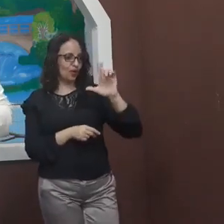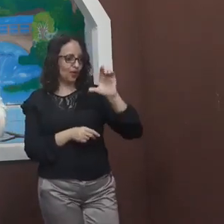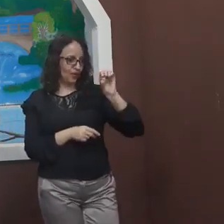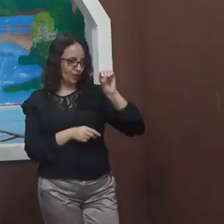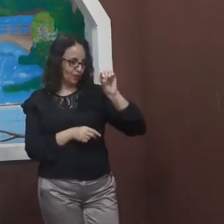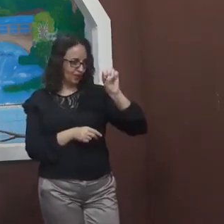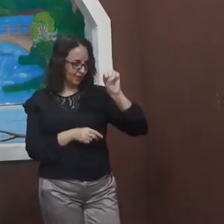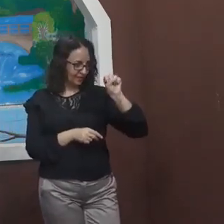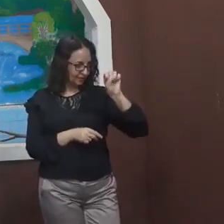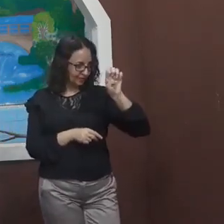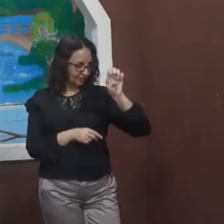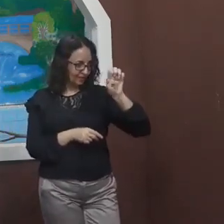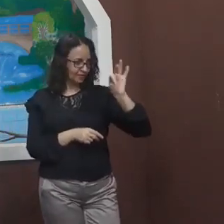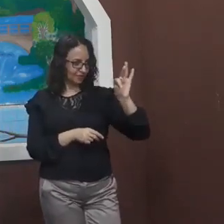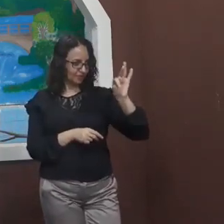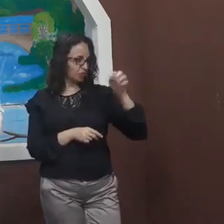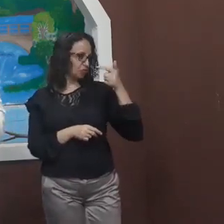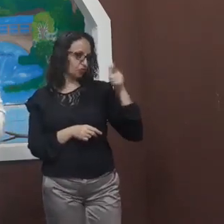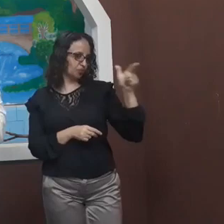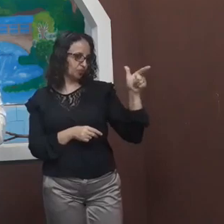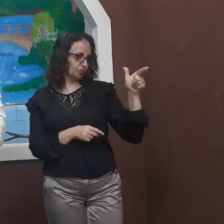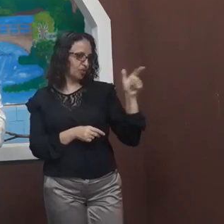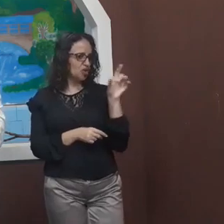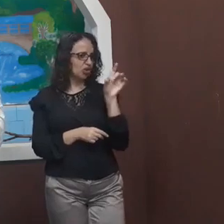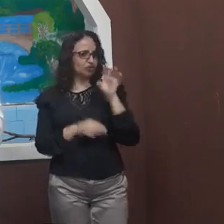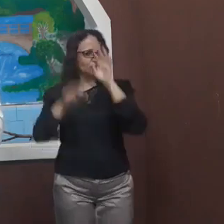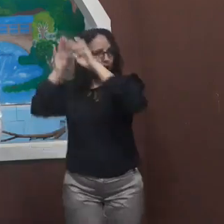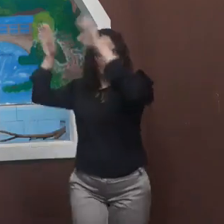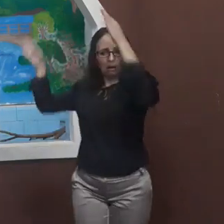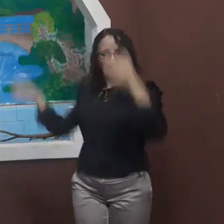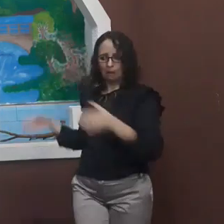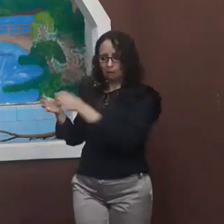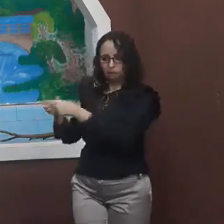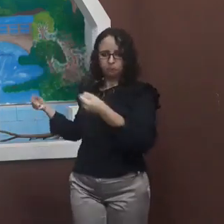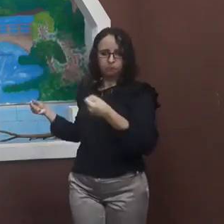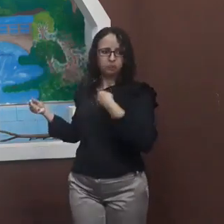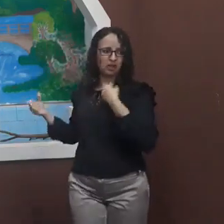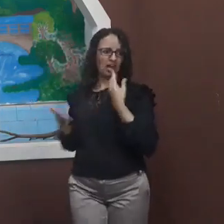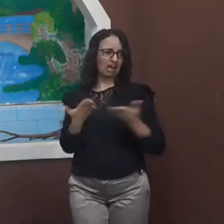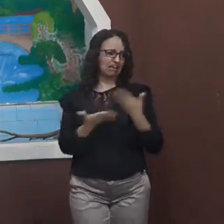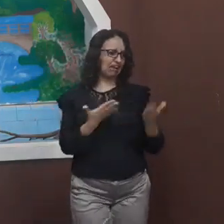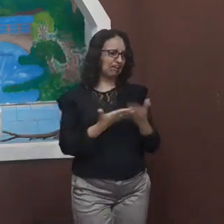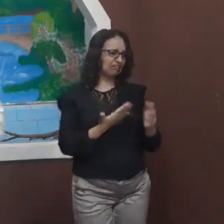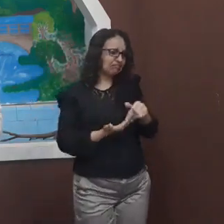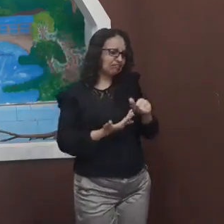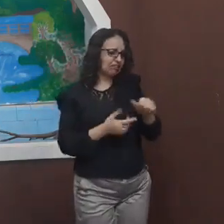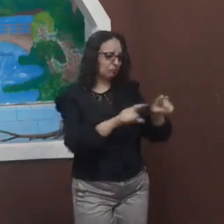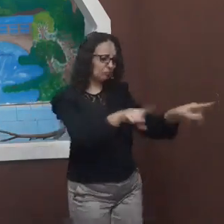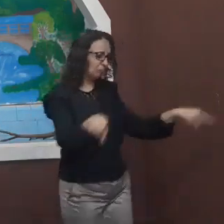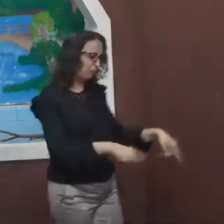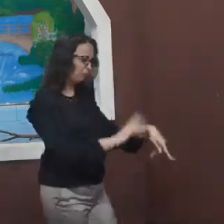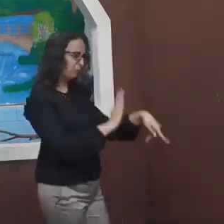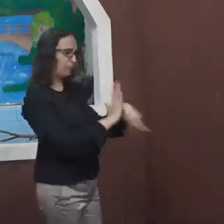Ainda bem, glória a Deus. Se só com guarda-roupa já está dando tanta despesa, imagine eu com closet.